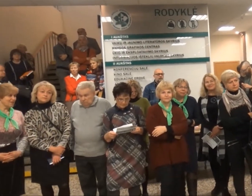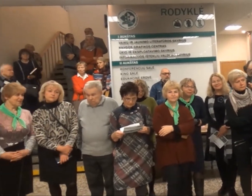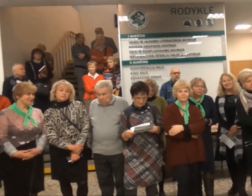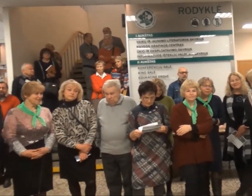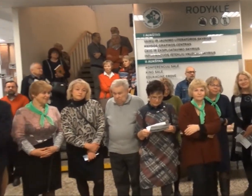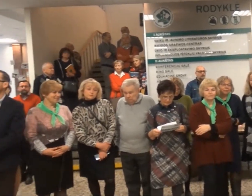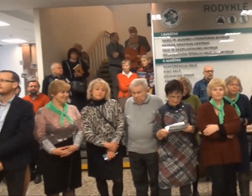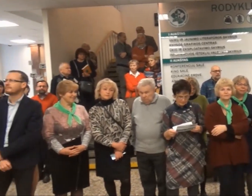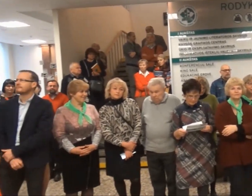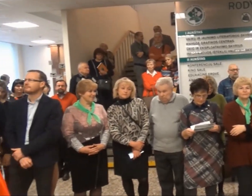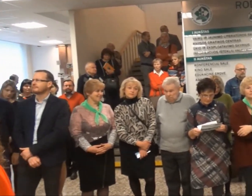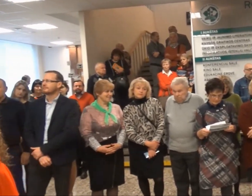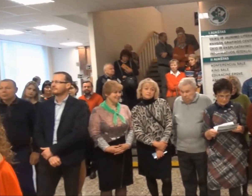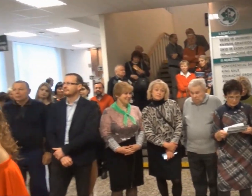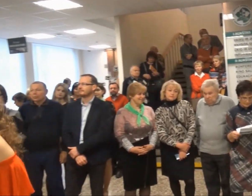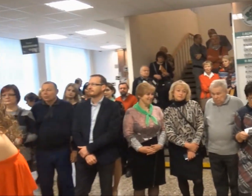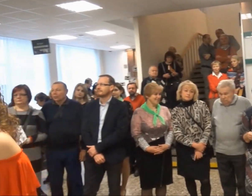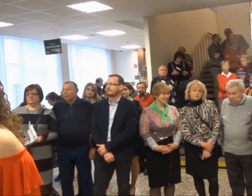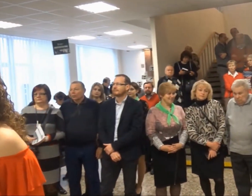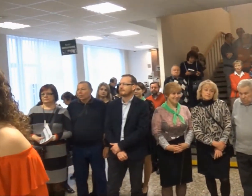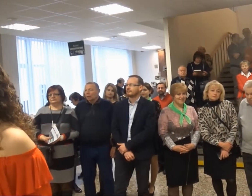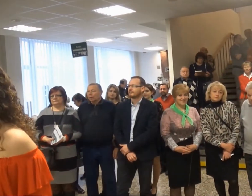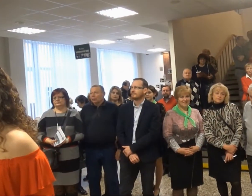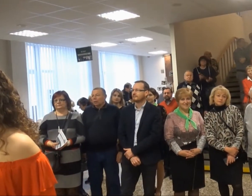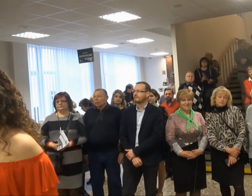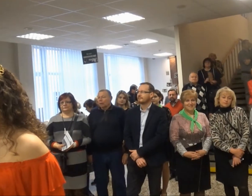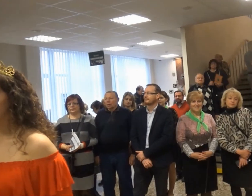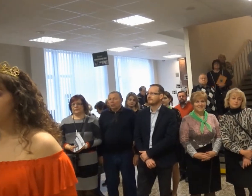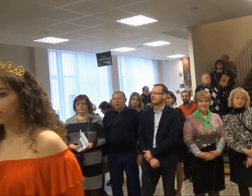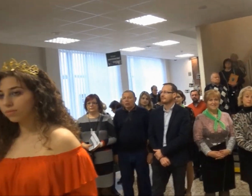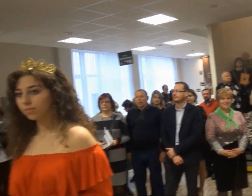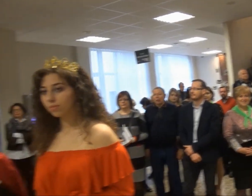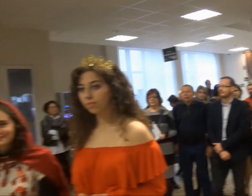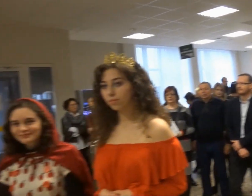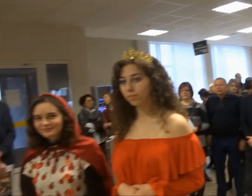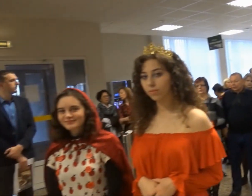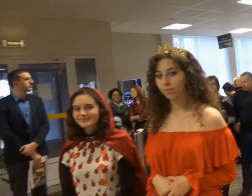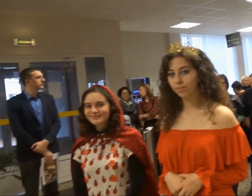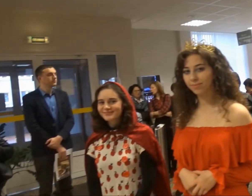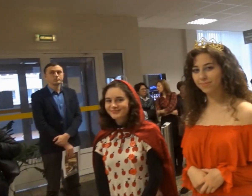čia, Šiaulių bibliotekoje, šioje. Na,